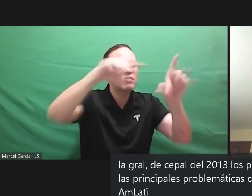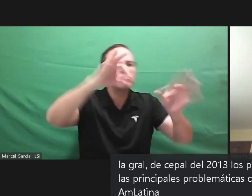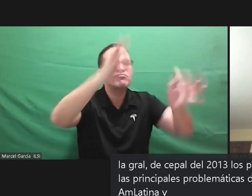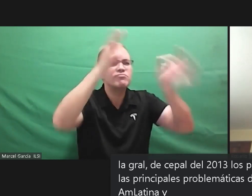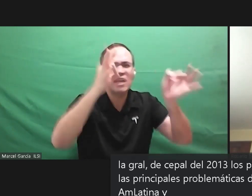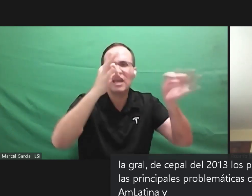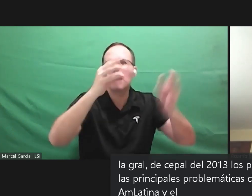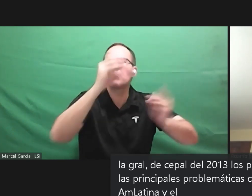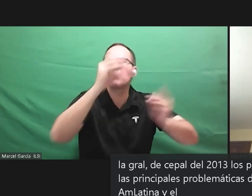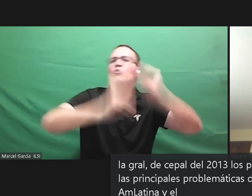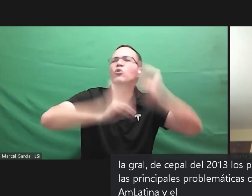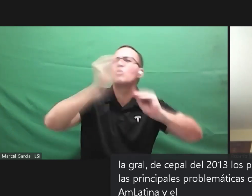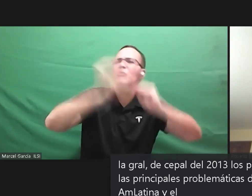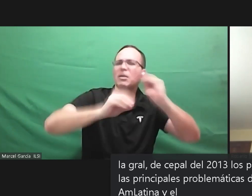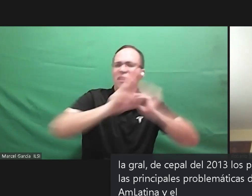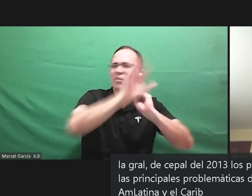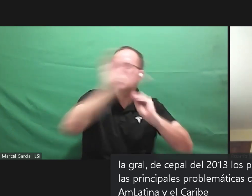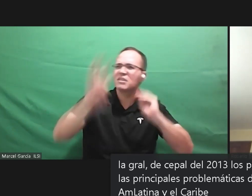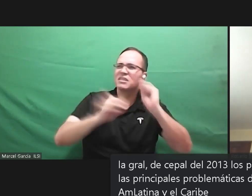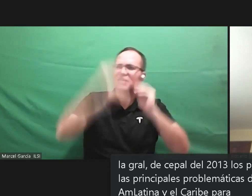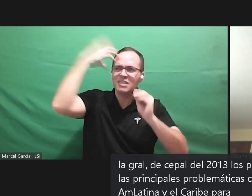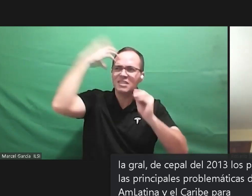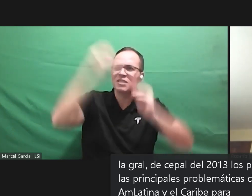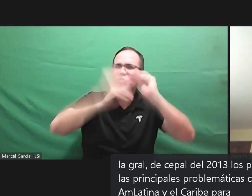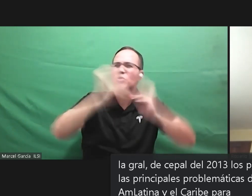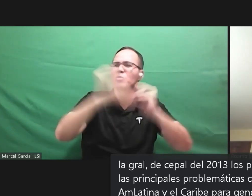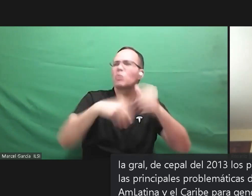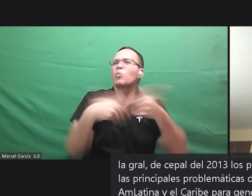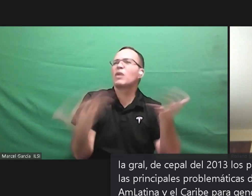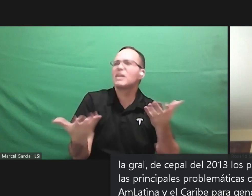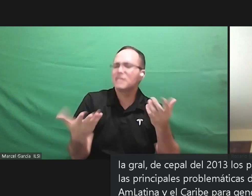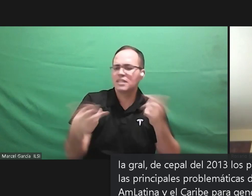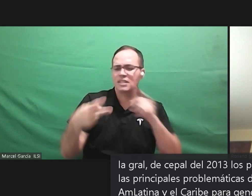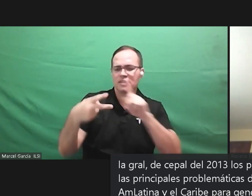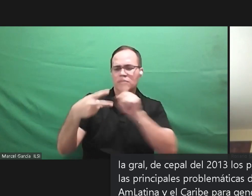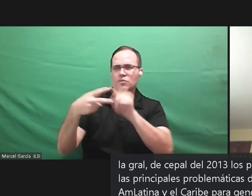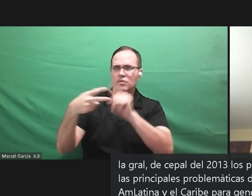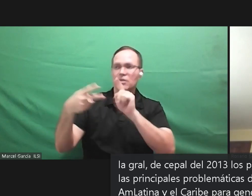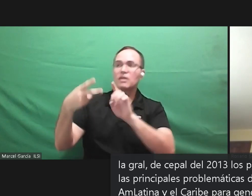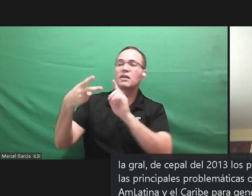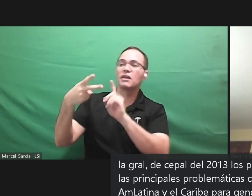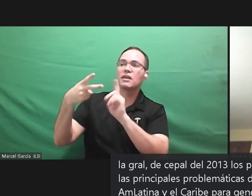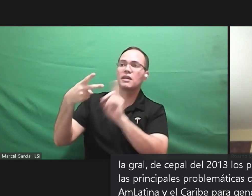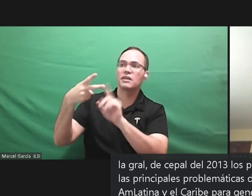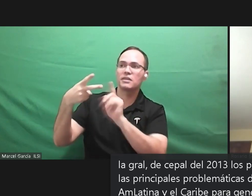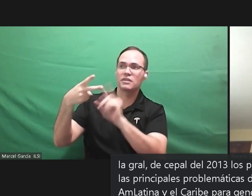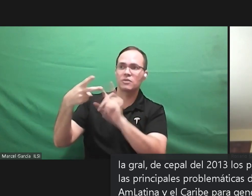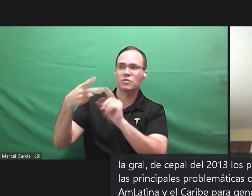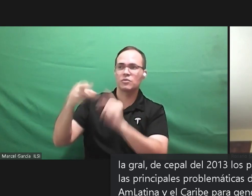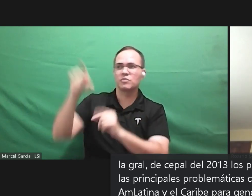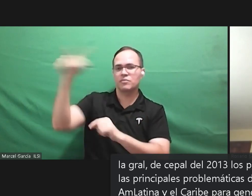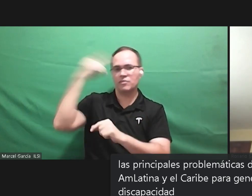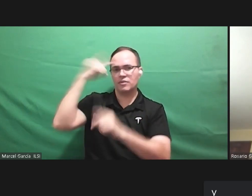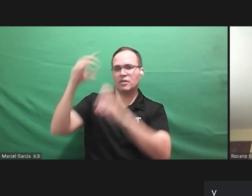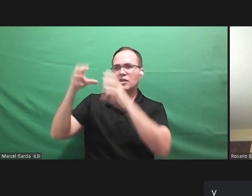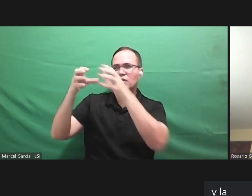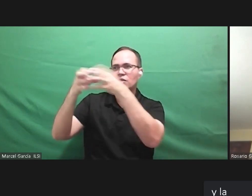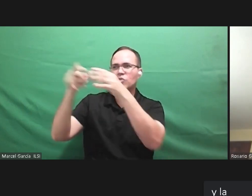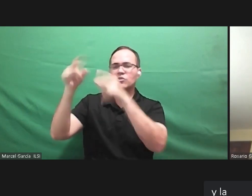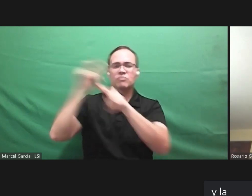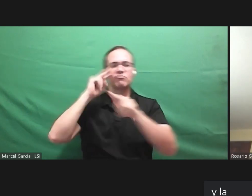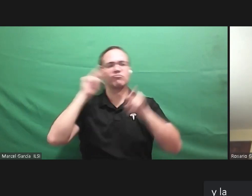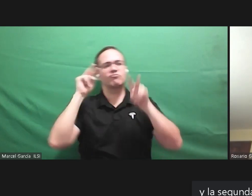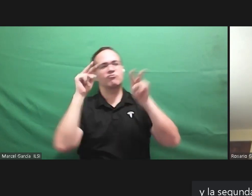segunda pregunta, de carácter un poco más concreto, y ya desde la perspectiva de la CID y justamente en esta perspectiva de tener más